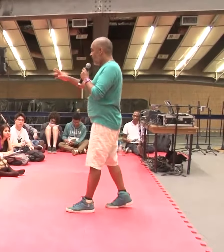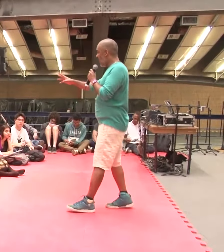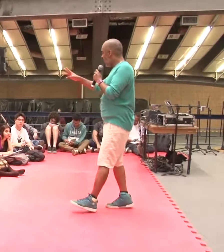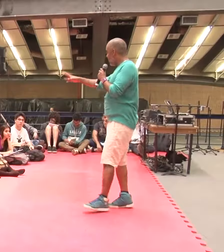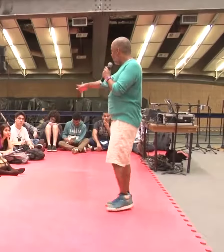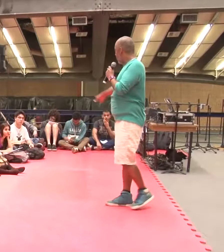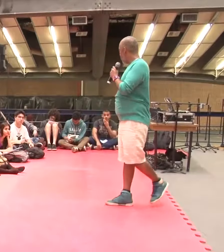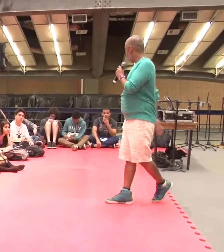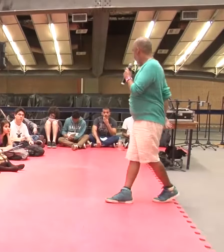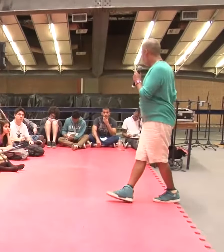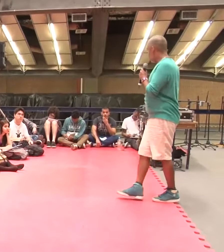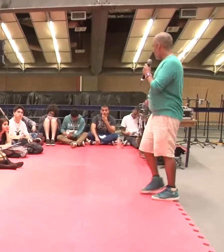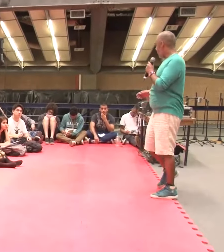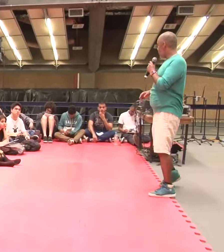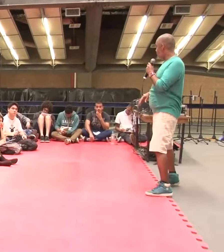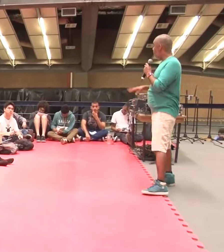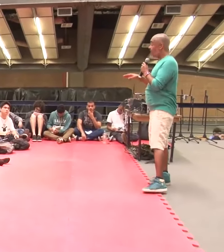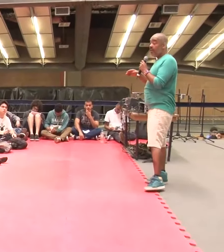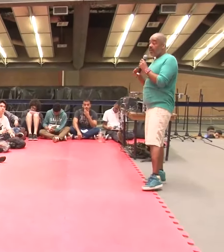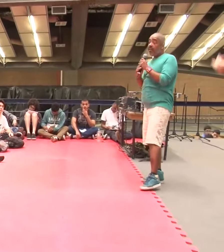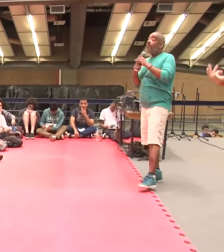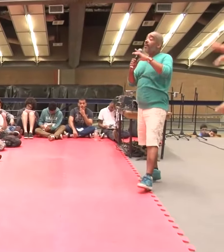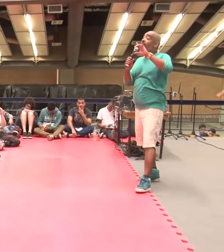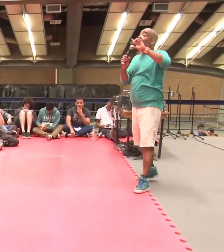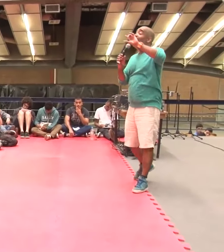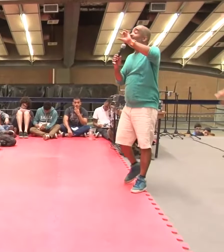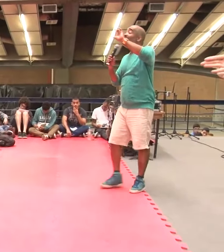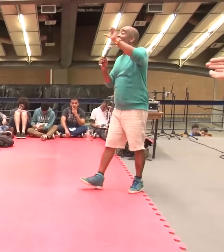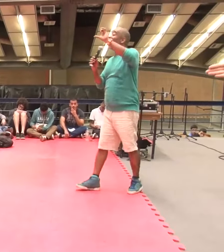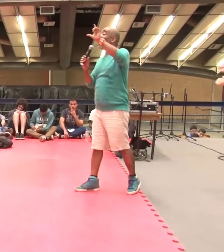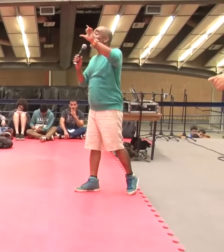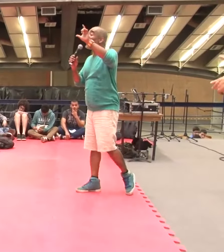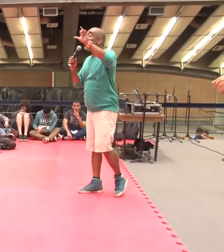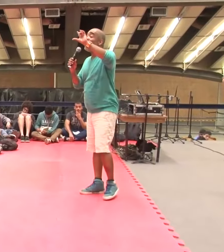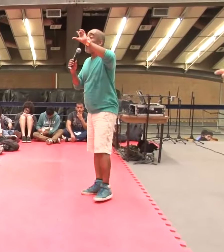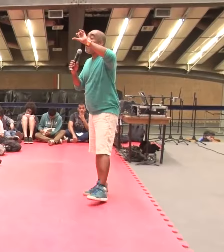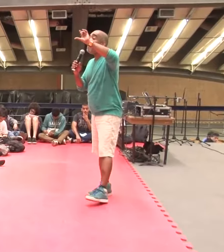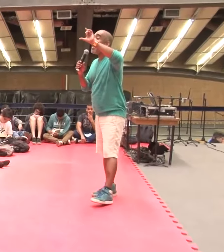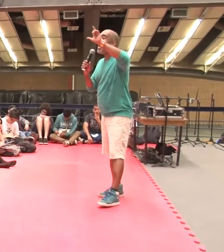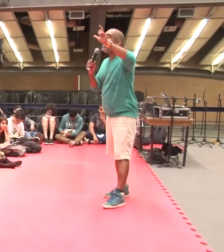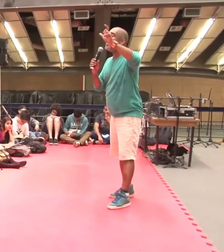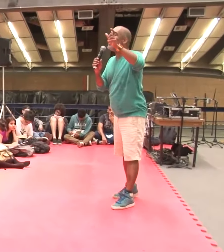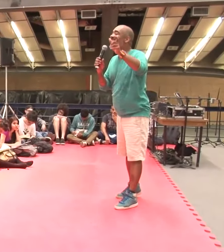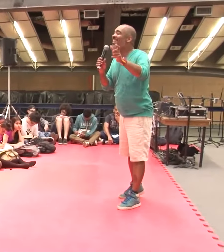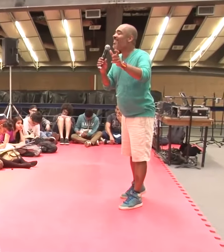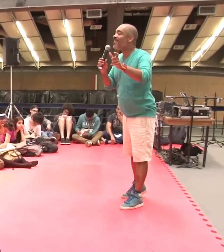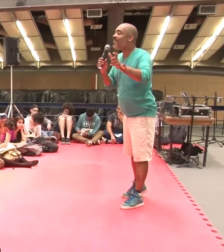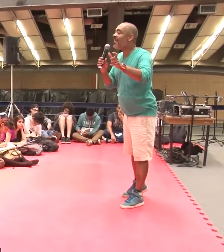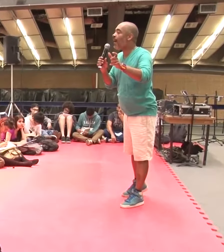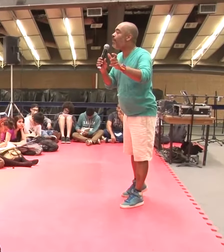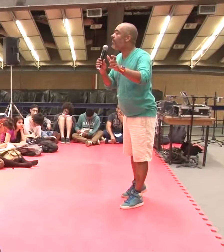peixe. Tão corriqueira e comum que é a sua condição. E aí a lógica